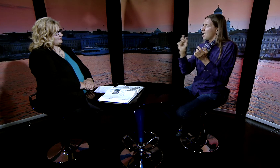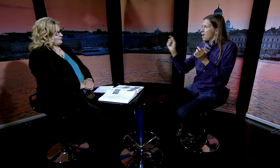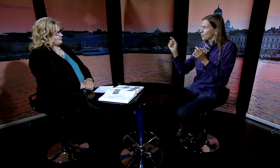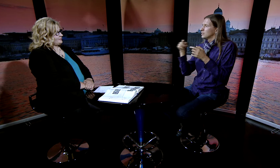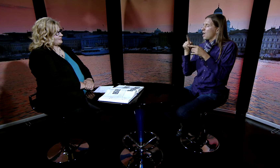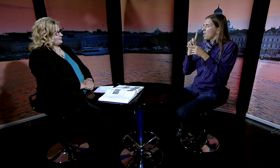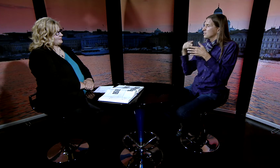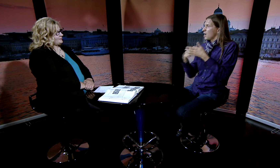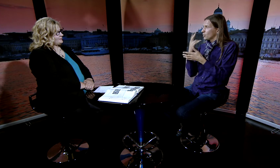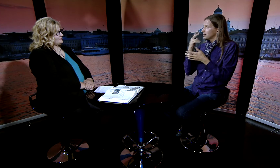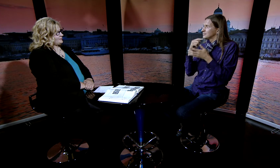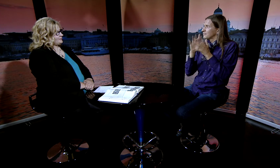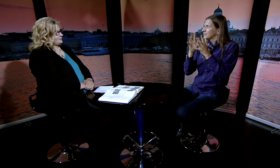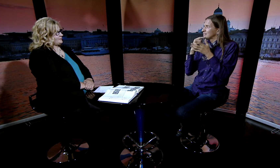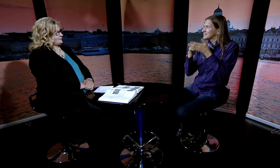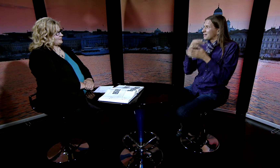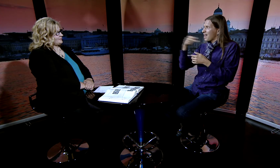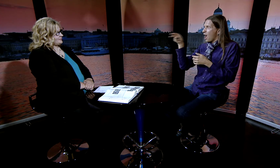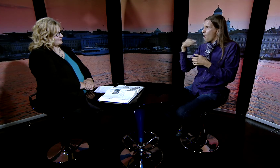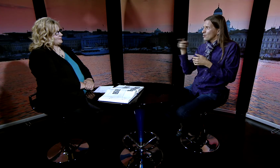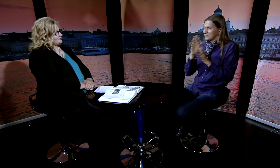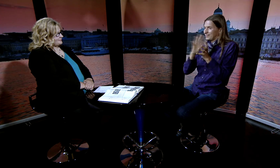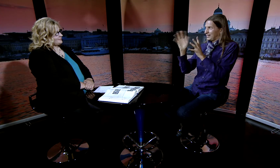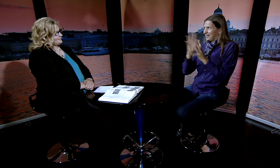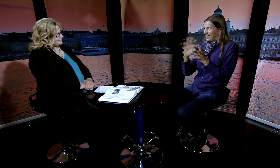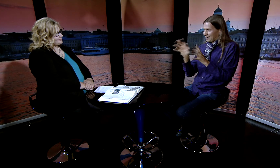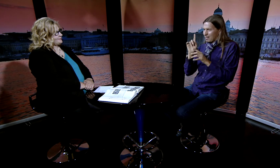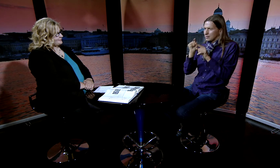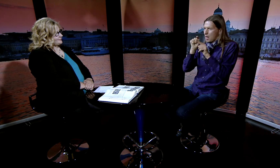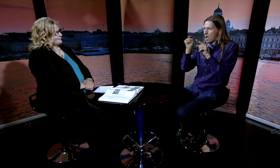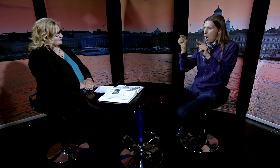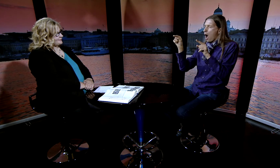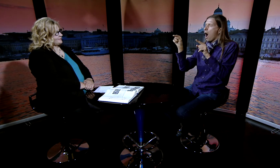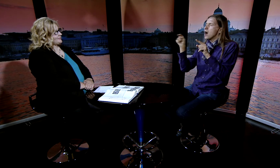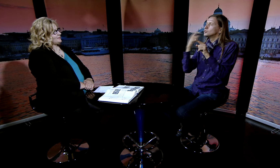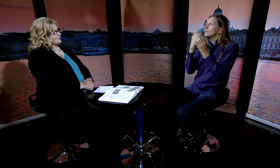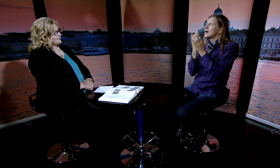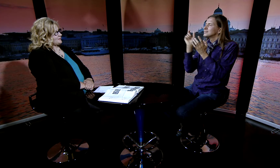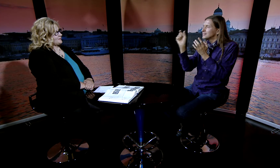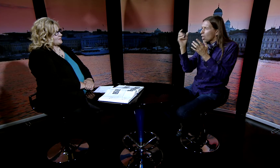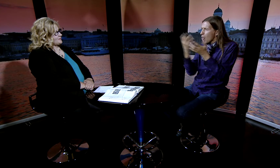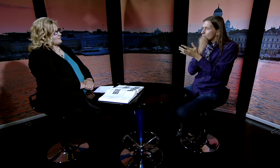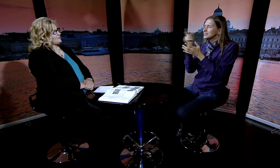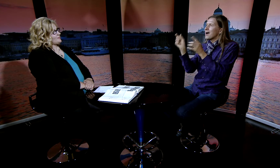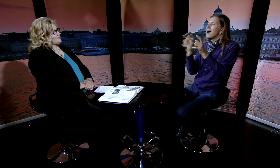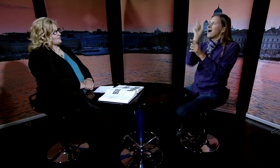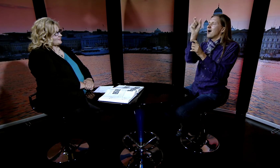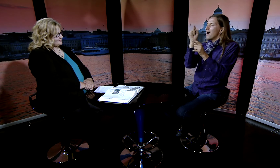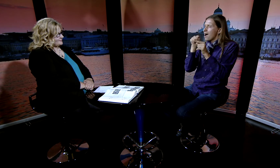Niitä vertailemalla katsoja löytää viitotusta lauseesta perusviittoman ja oivaltaa, missä yhteyksissä sitä voi